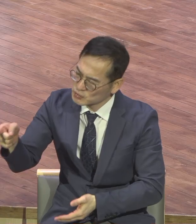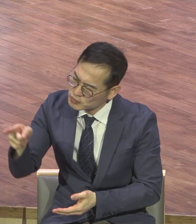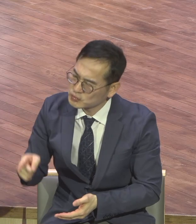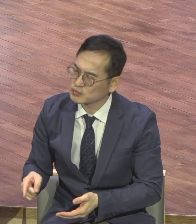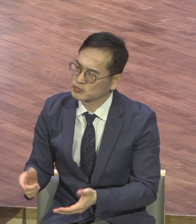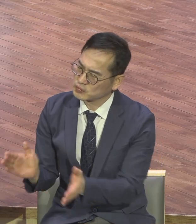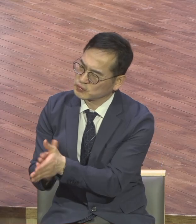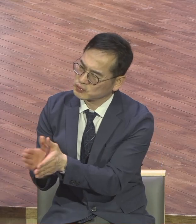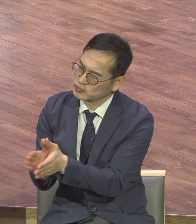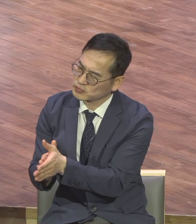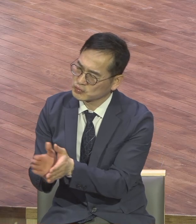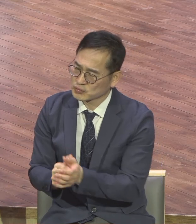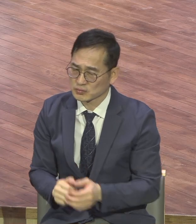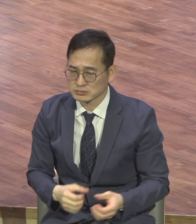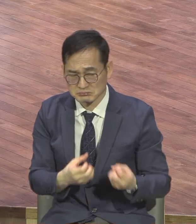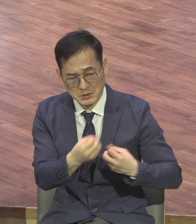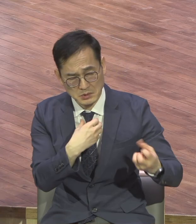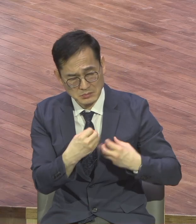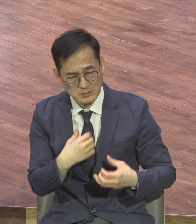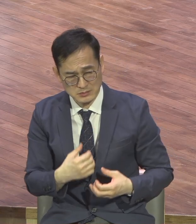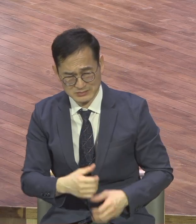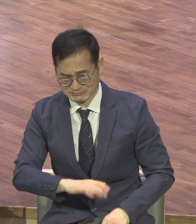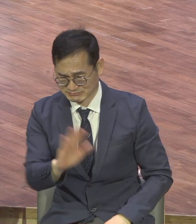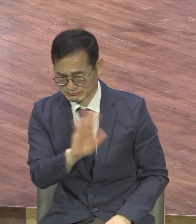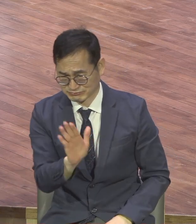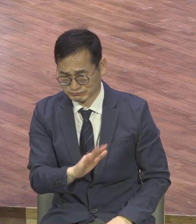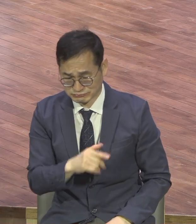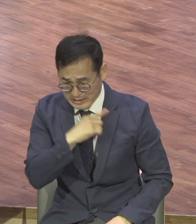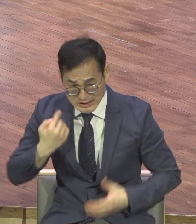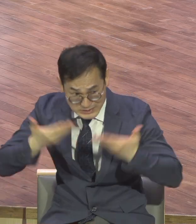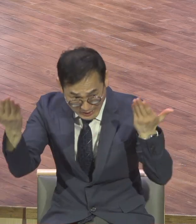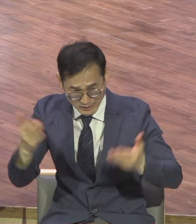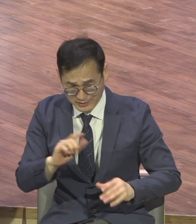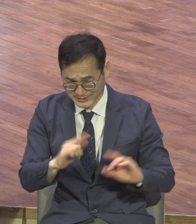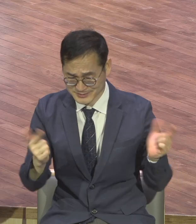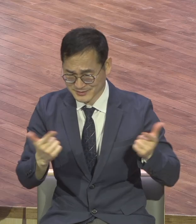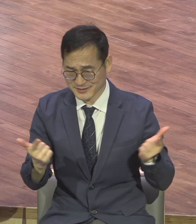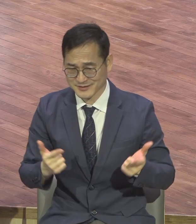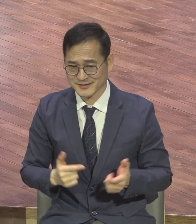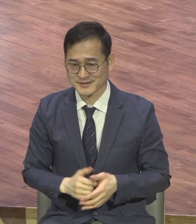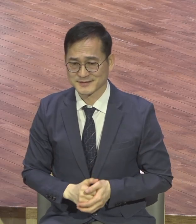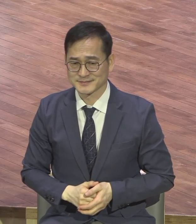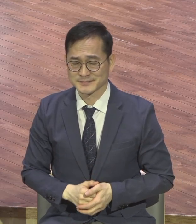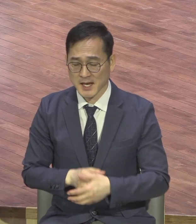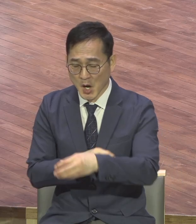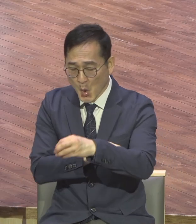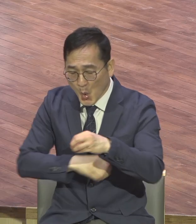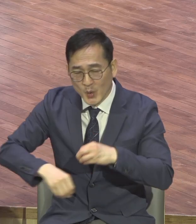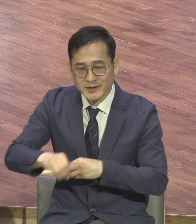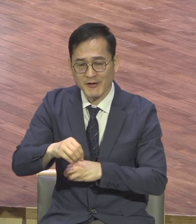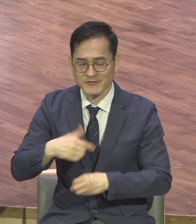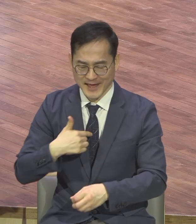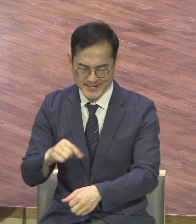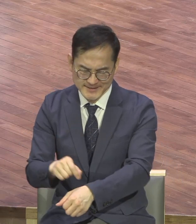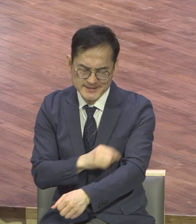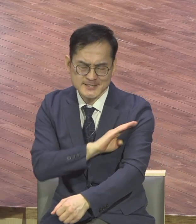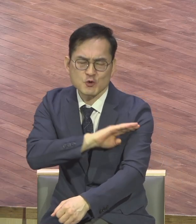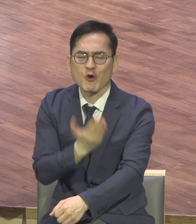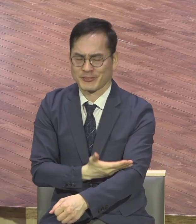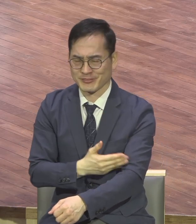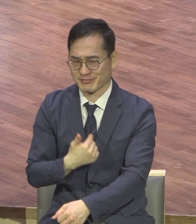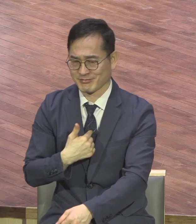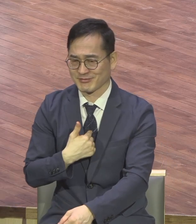하지만 그것은 단연코 희생이 아닙니다. 오히려